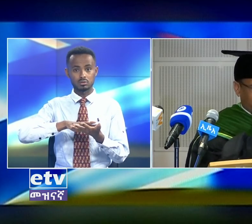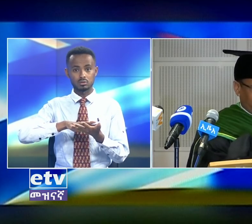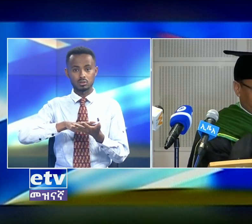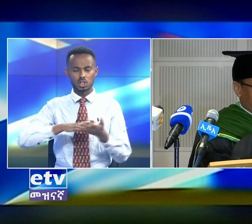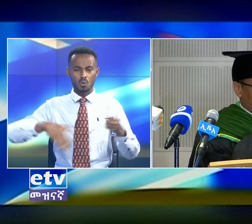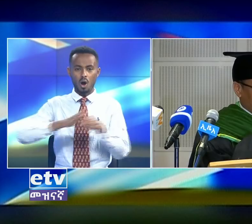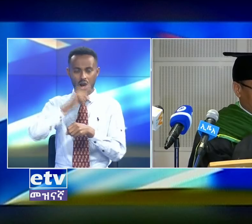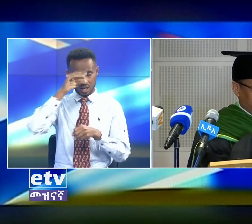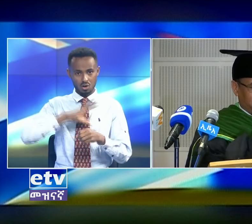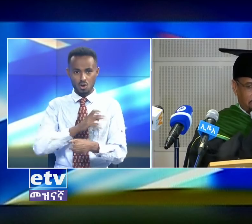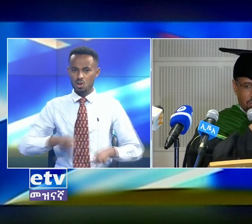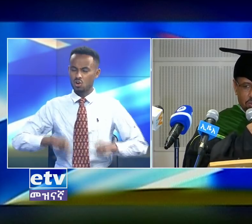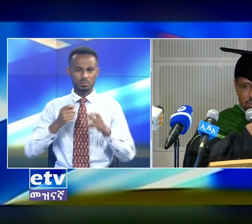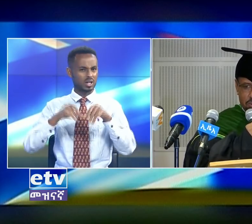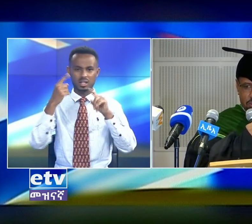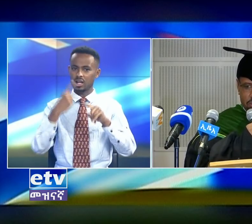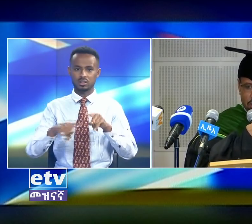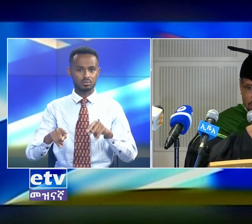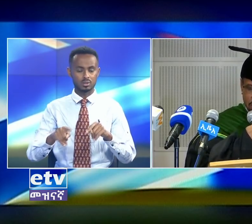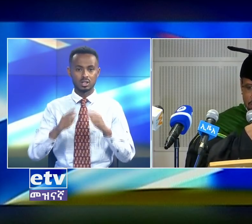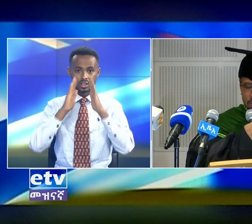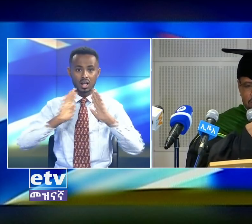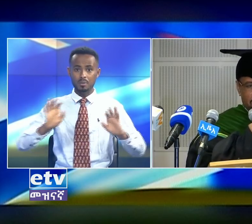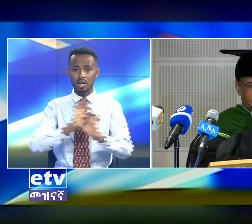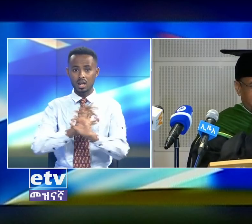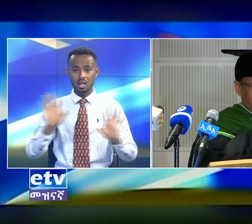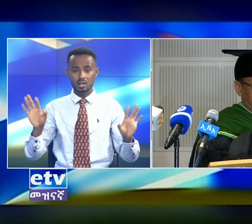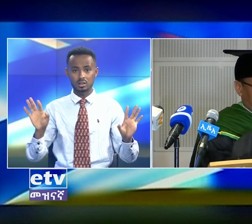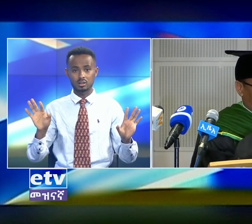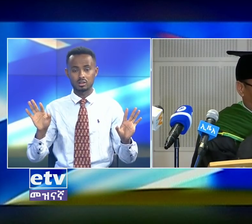የተሟላ የሰው ህይወት መቀጠል አይችልም። ሰላም ከሌለ